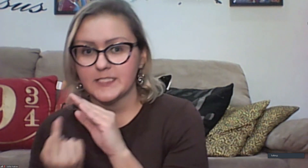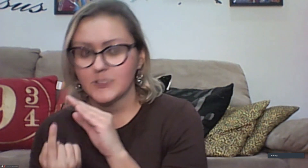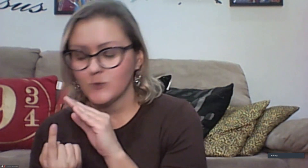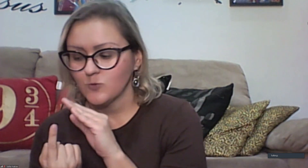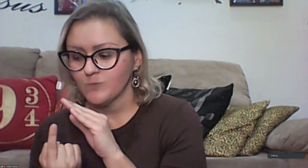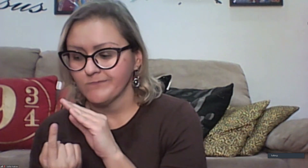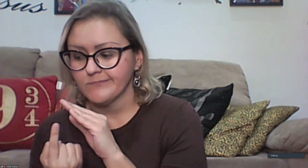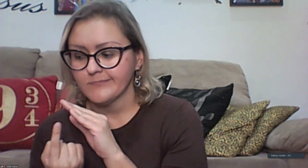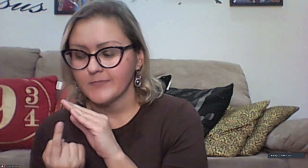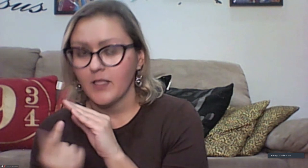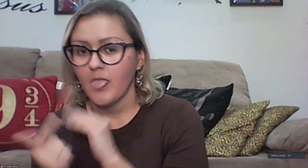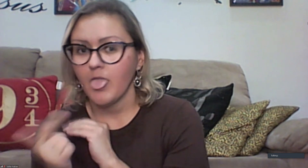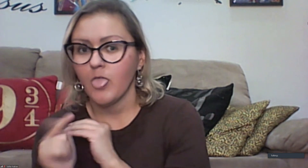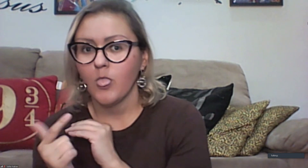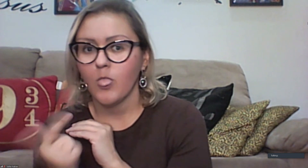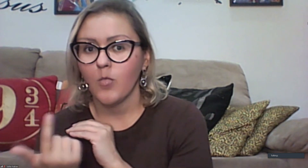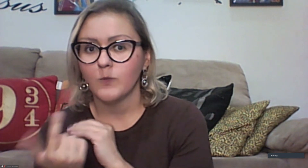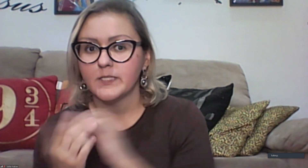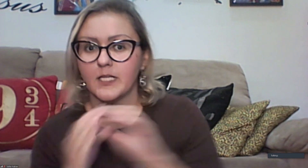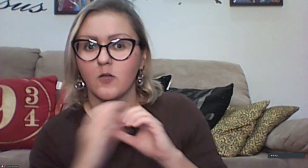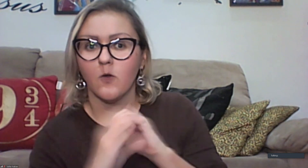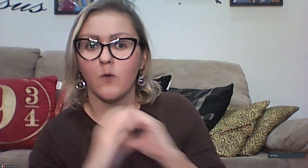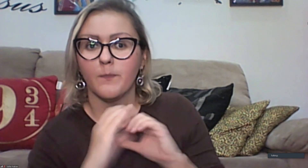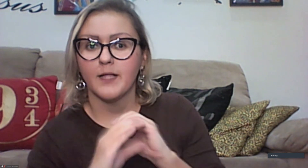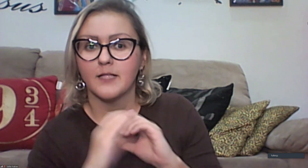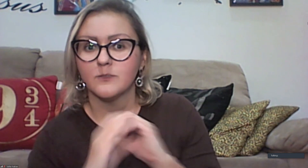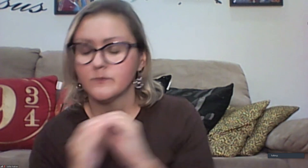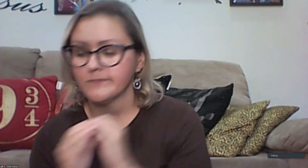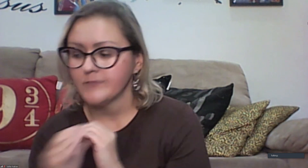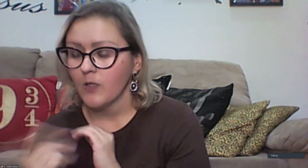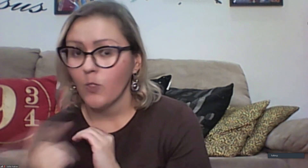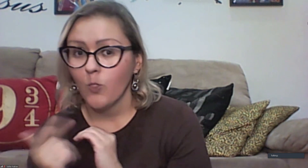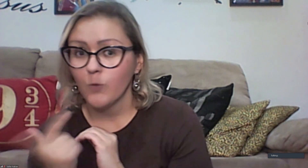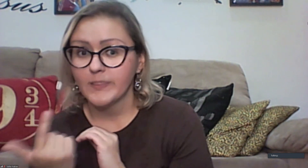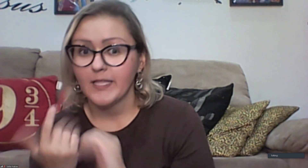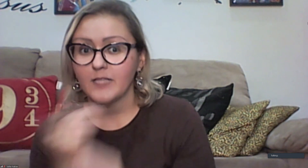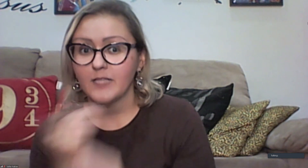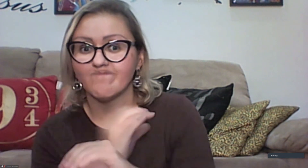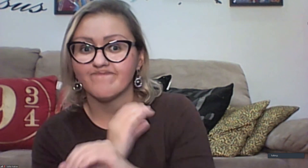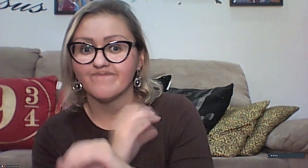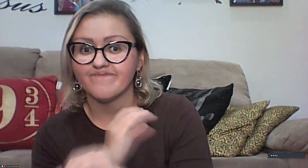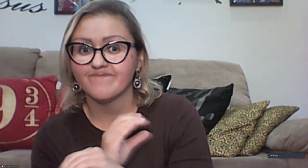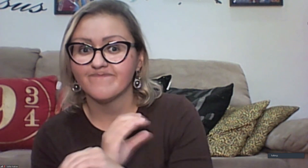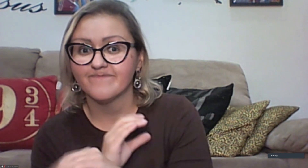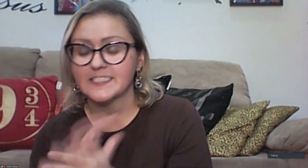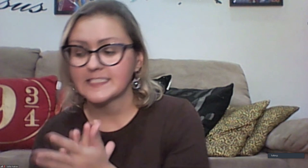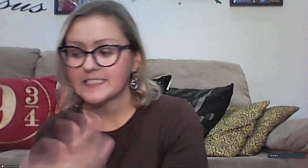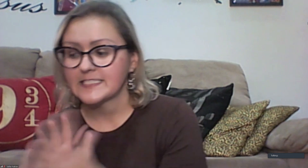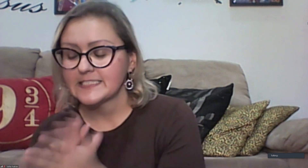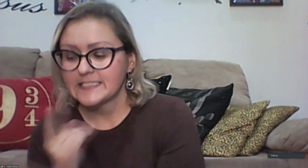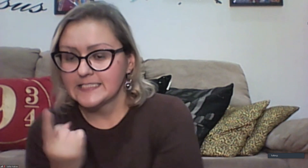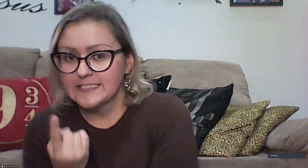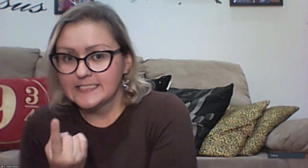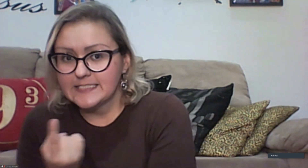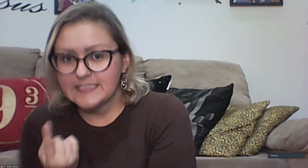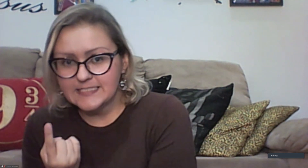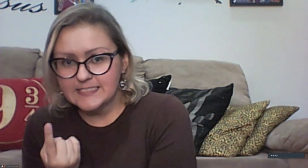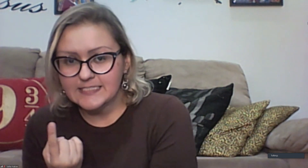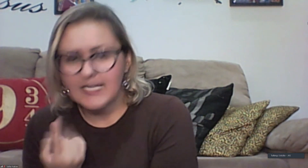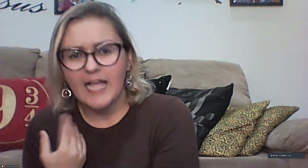ficar calado, surdo dentro de casa, sozinho, sem ninguém para conversar, não tem conversa